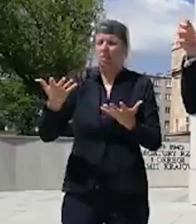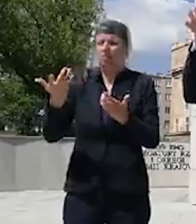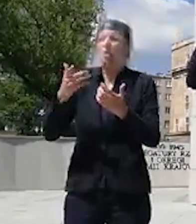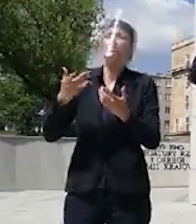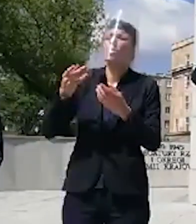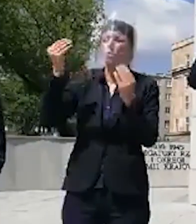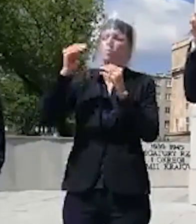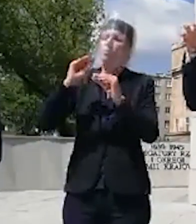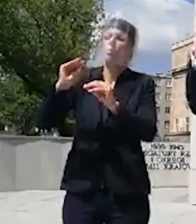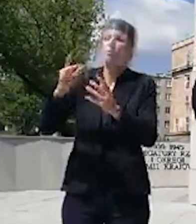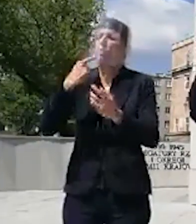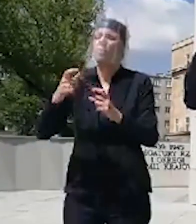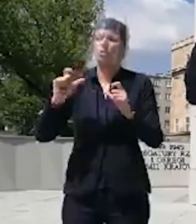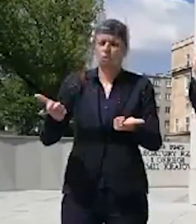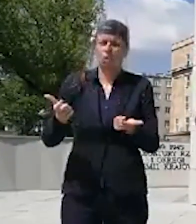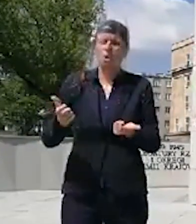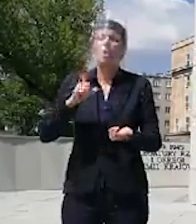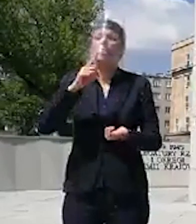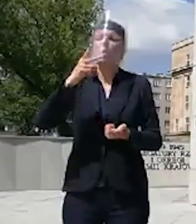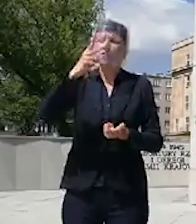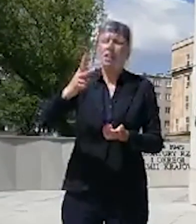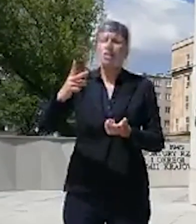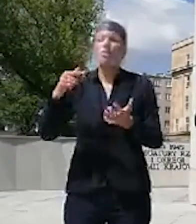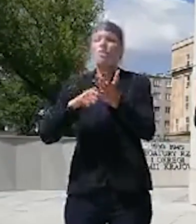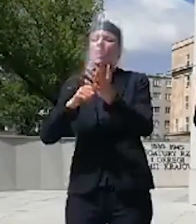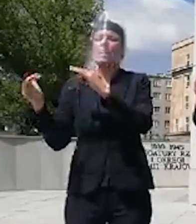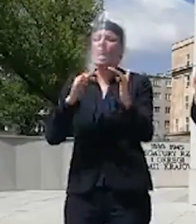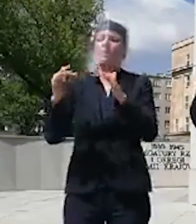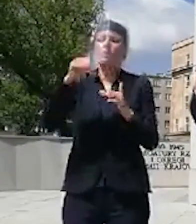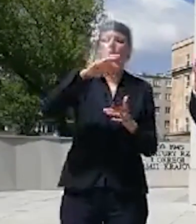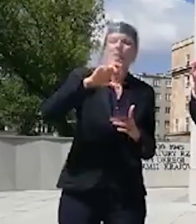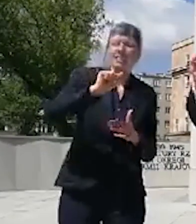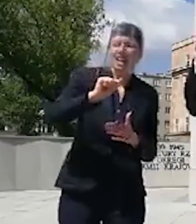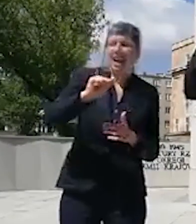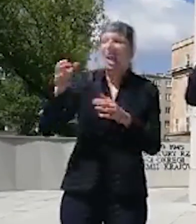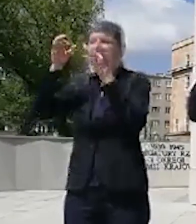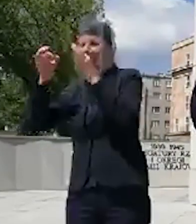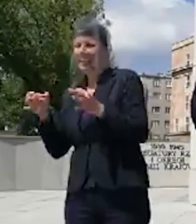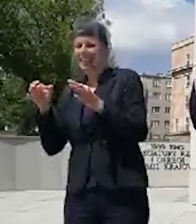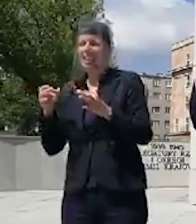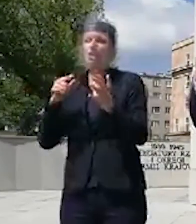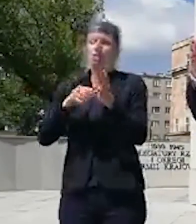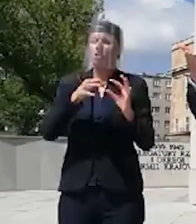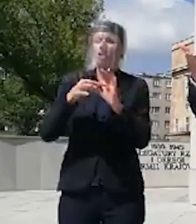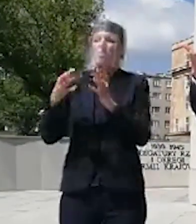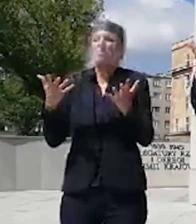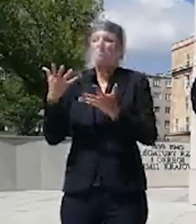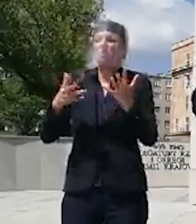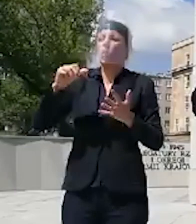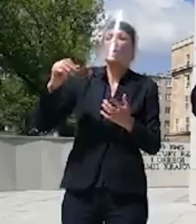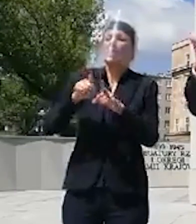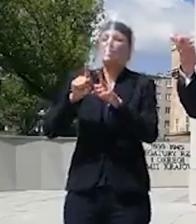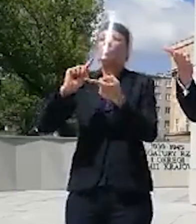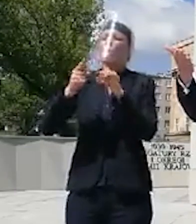Rosją, ale i w tej relacji USA-Chiny jest w ramach Unii Europejskiej. I to jest, ale też polityka sąsiedztwa. Jest Słowacja,